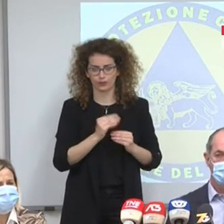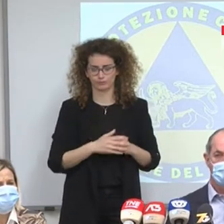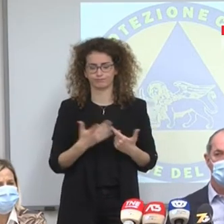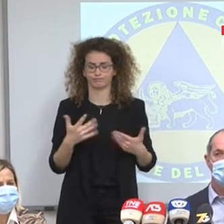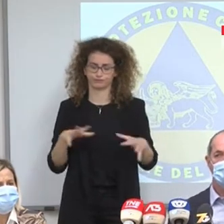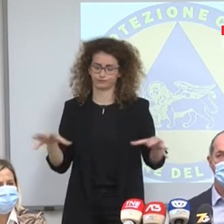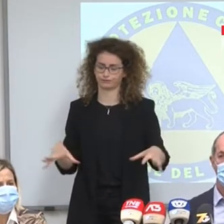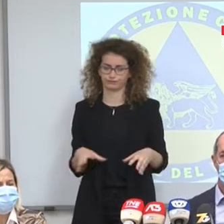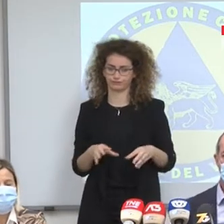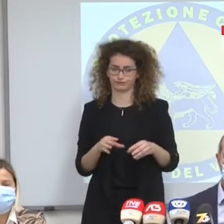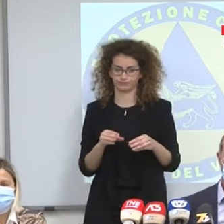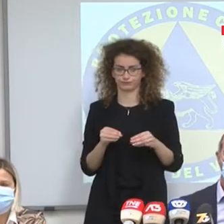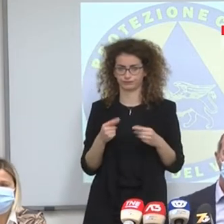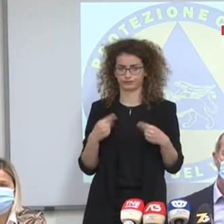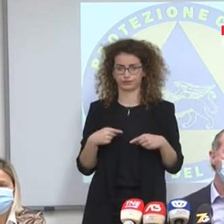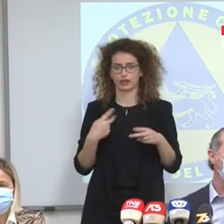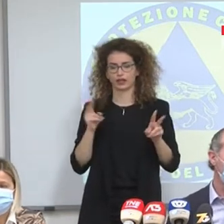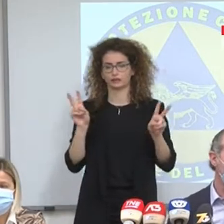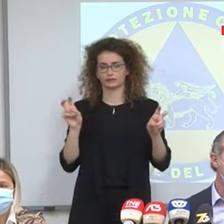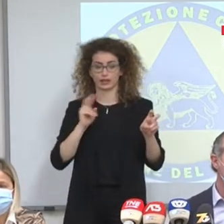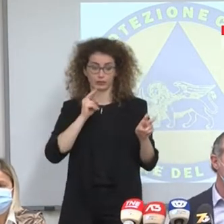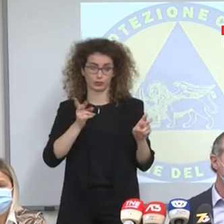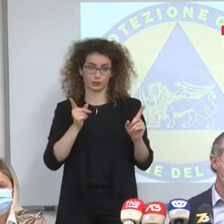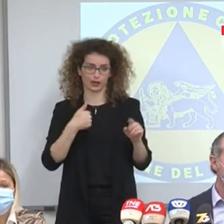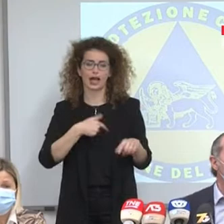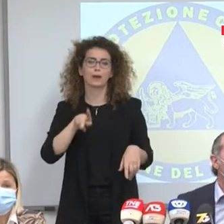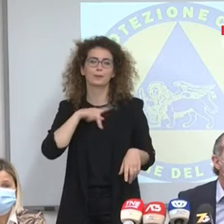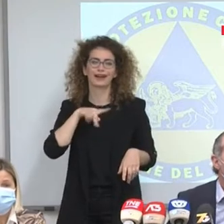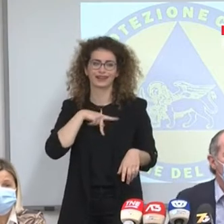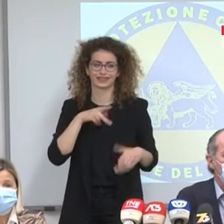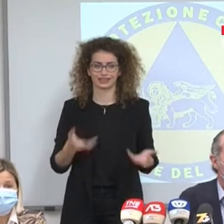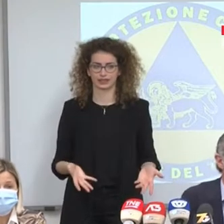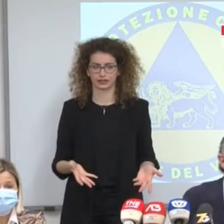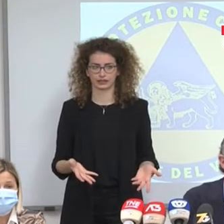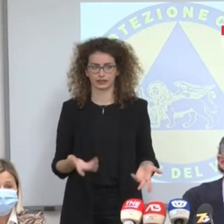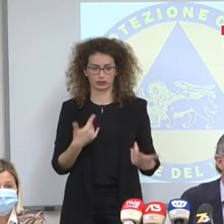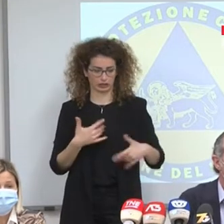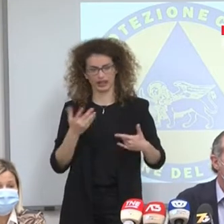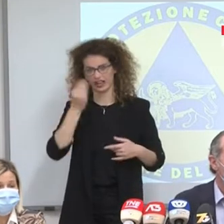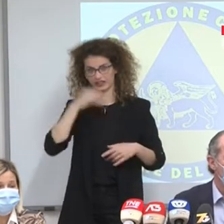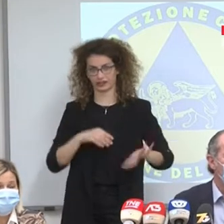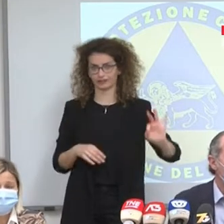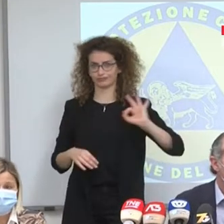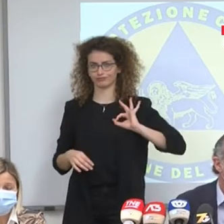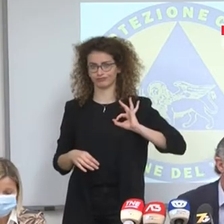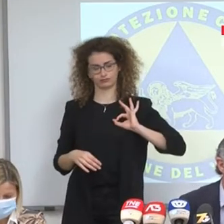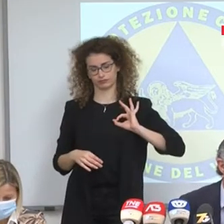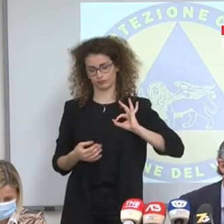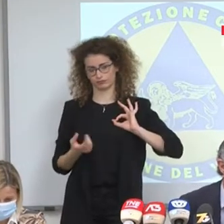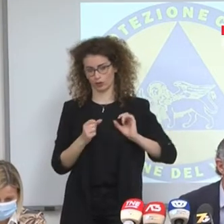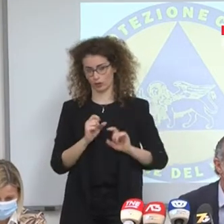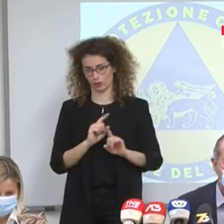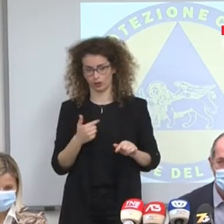presupposto. Qui c'è un tema per rispondere che riguarda anche la privacy, no? Cioè non è che tu puoi mettere un bollino su a uno, cioè premesso che uno